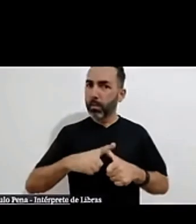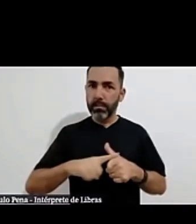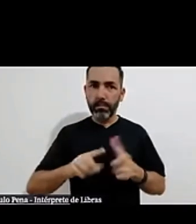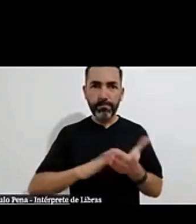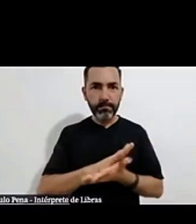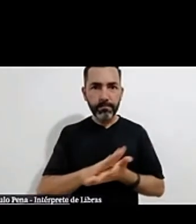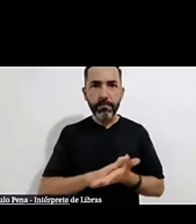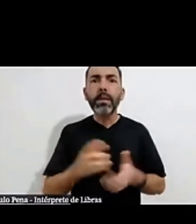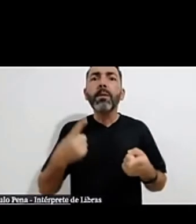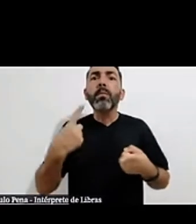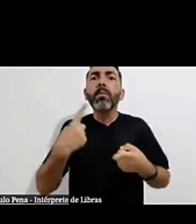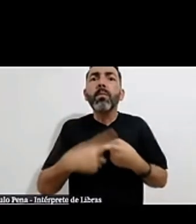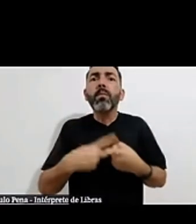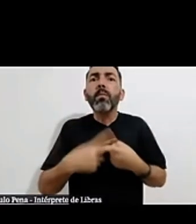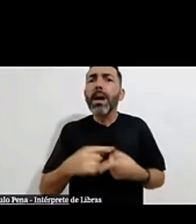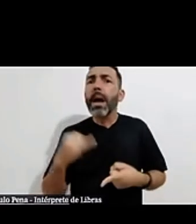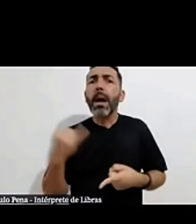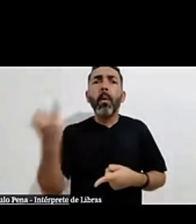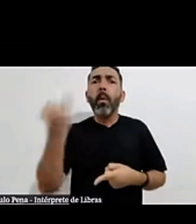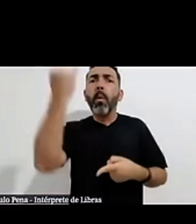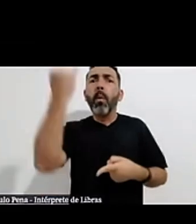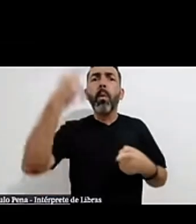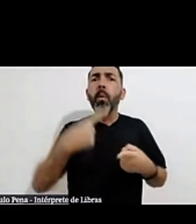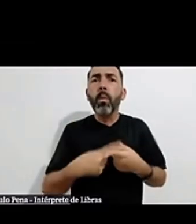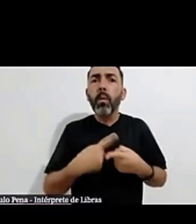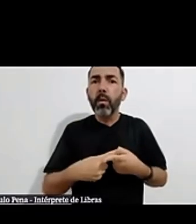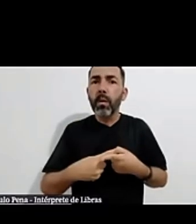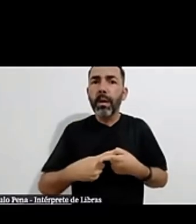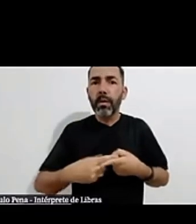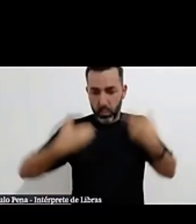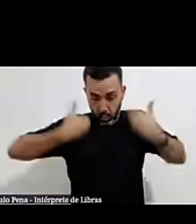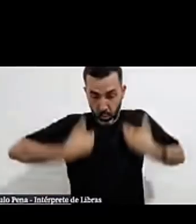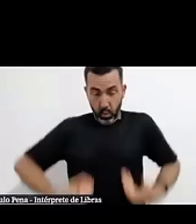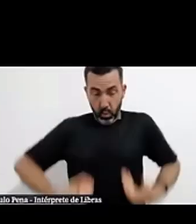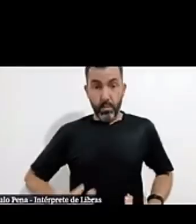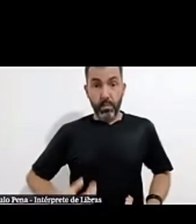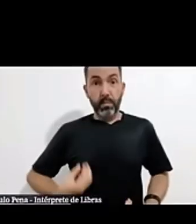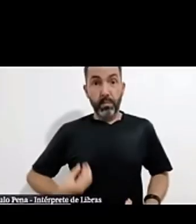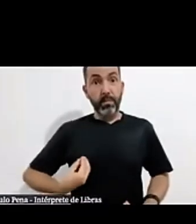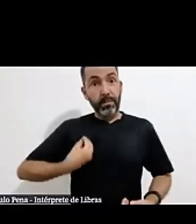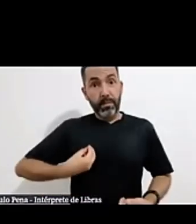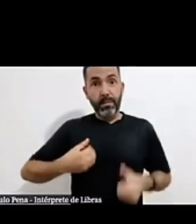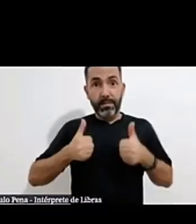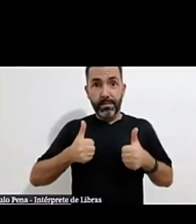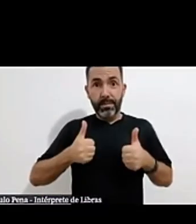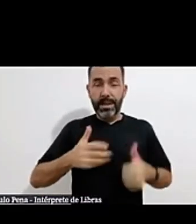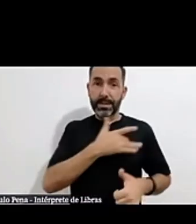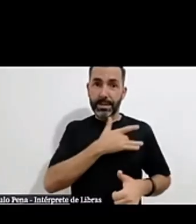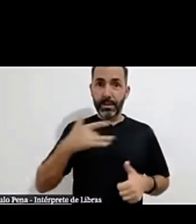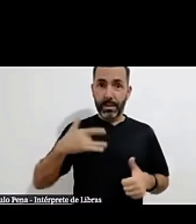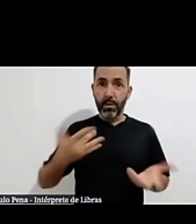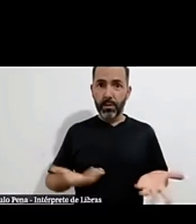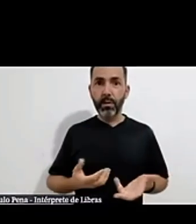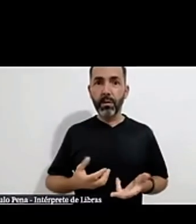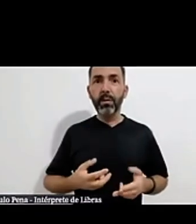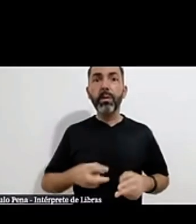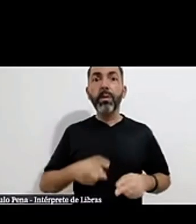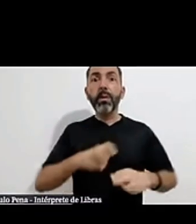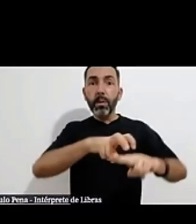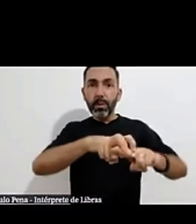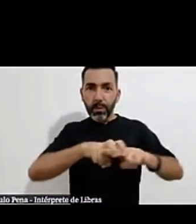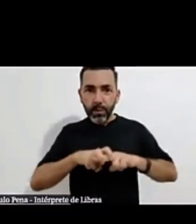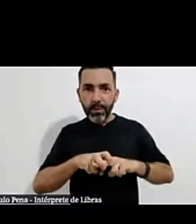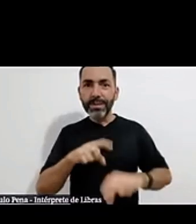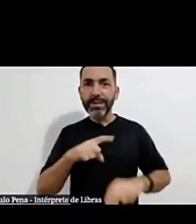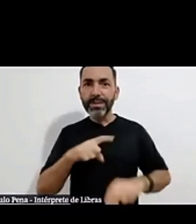para quê? Para a continuidade da vida do organismo, é claro. E com isso, o nosso organismo vive e nós vamos